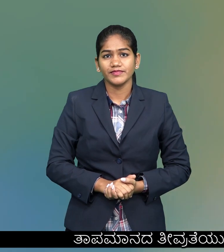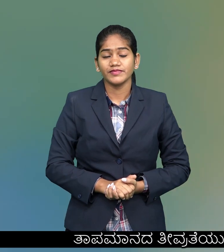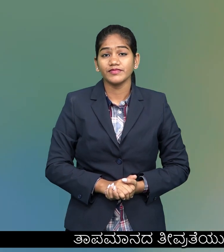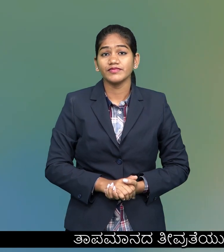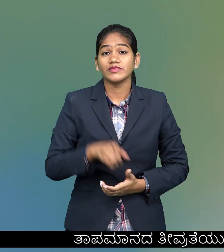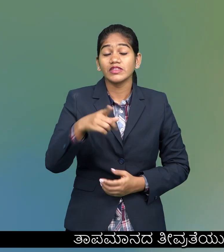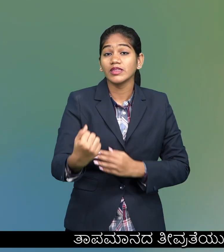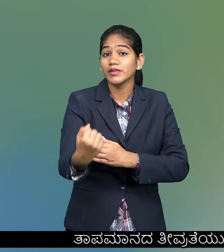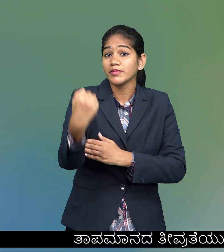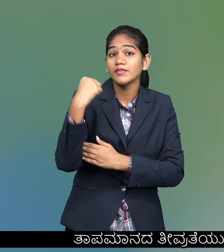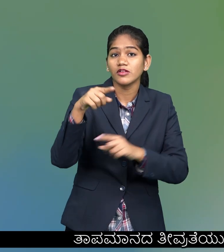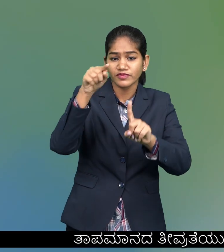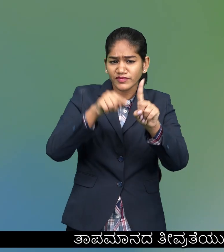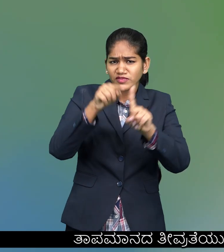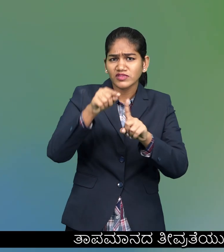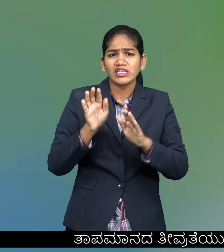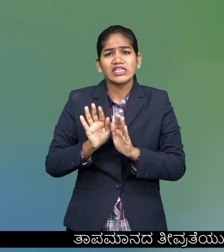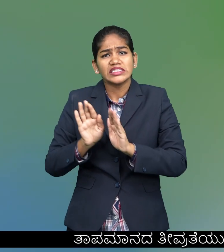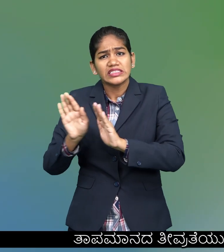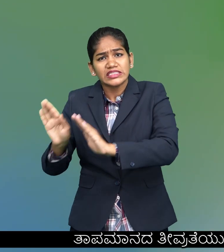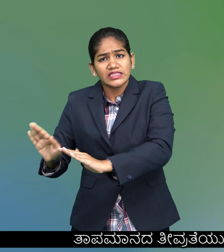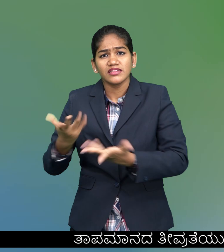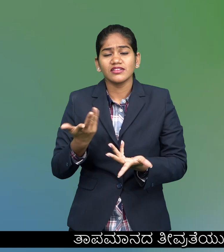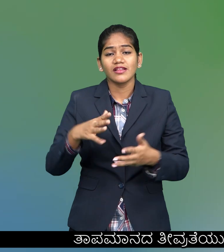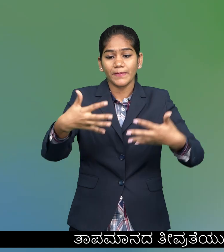ತಾಪಮಾನದ ತೀವ್ರತೆಯು ಅಕ್ಷಾಂಶವನ್ನು ಅವಲಂಬಿಸುತ್ತದೆ.